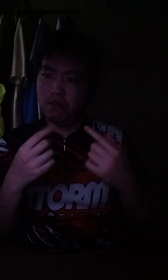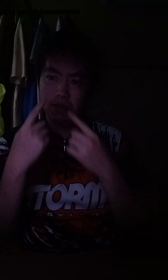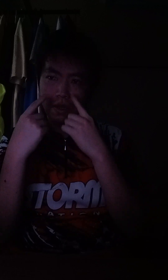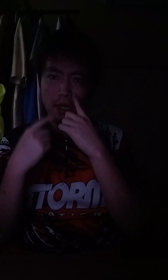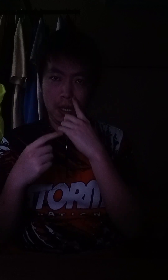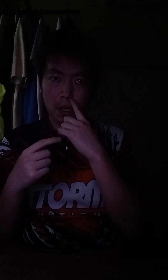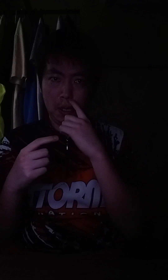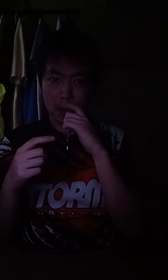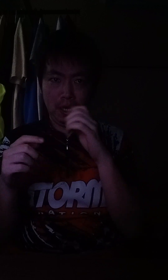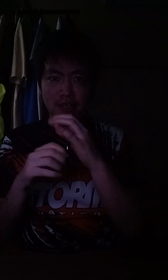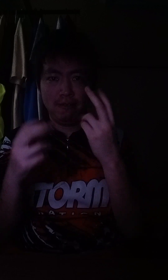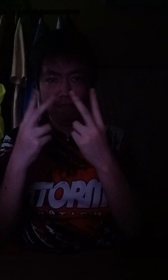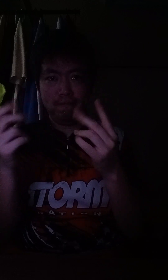이거 2개 할 거예요?